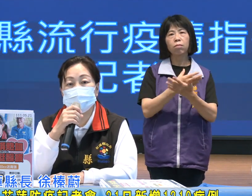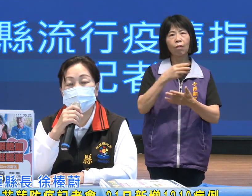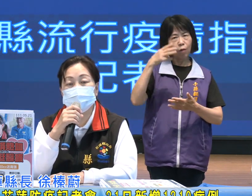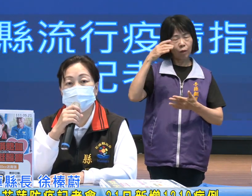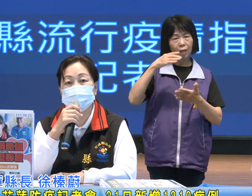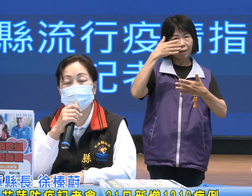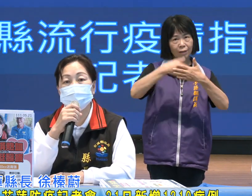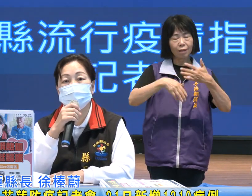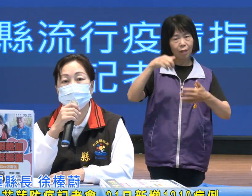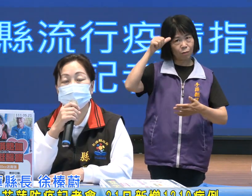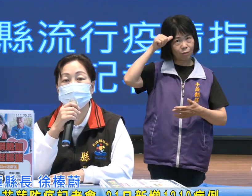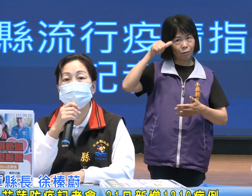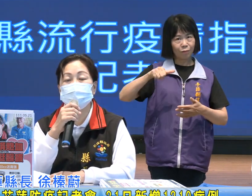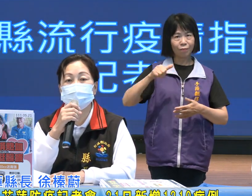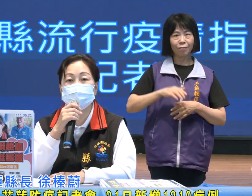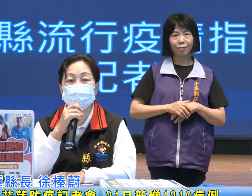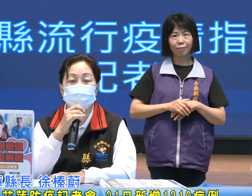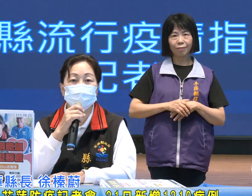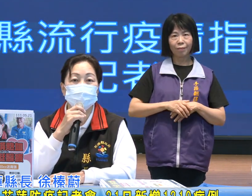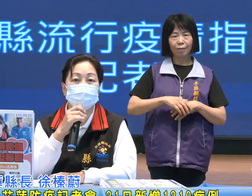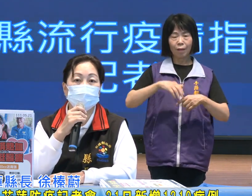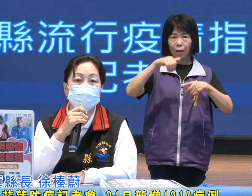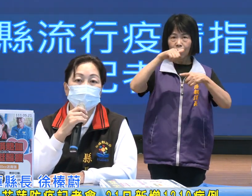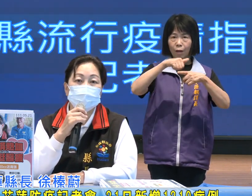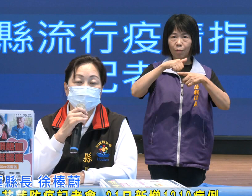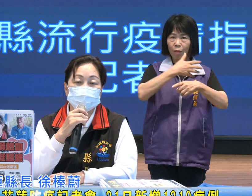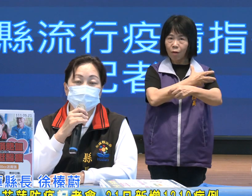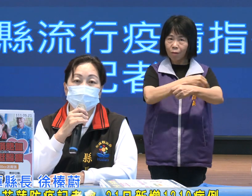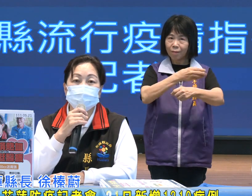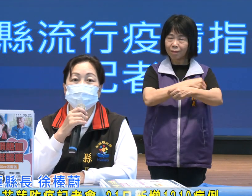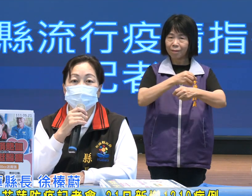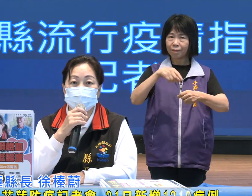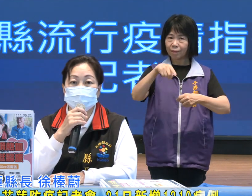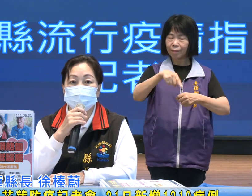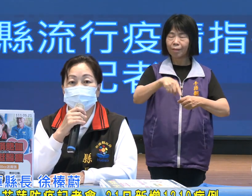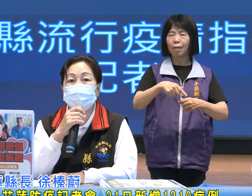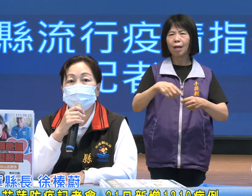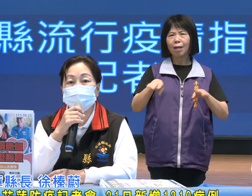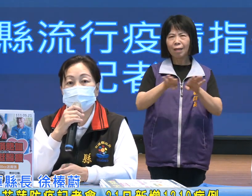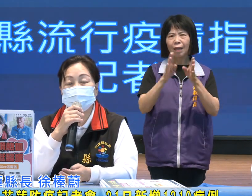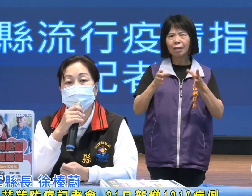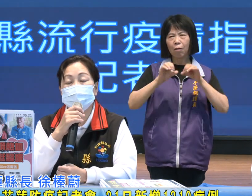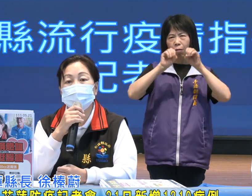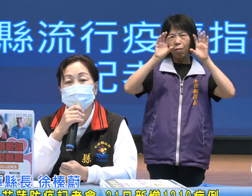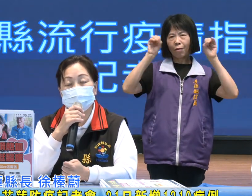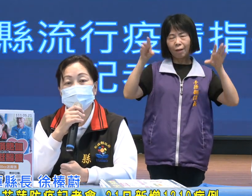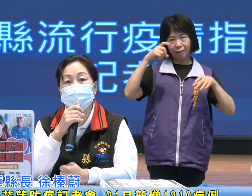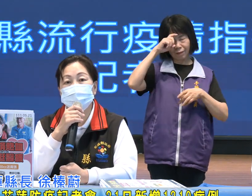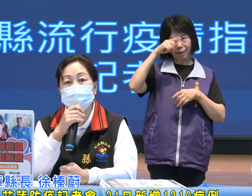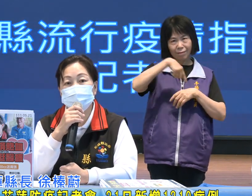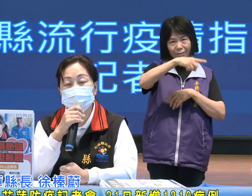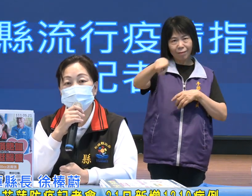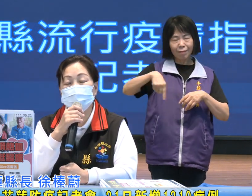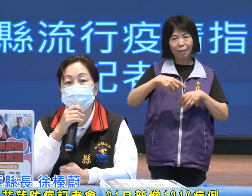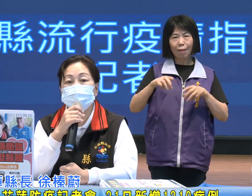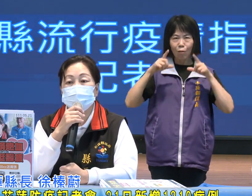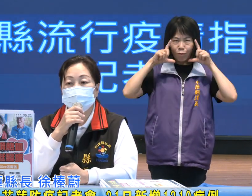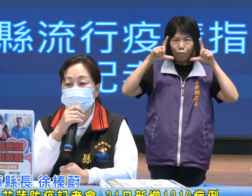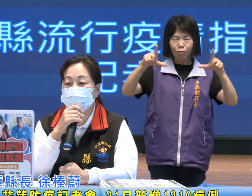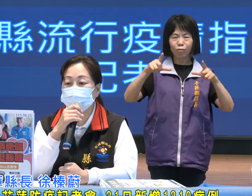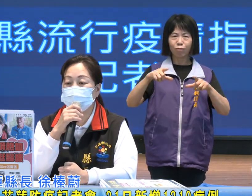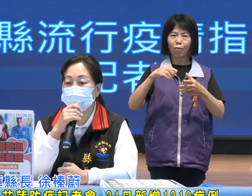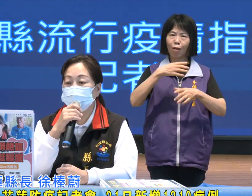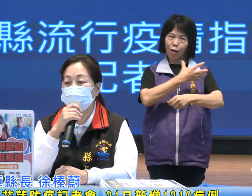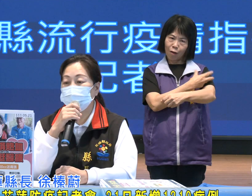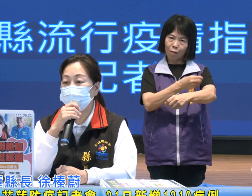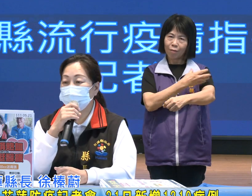血站的这个已经这个呼吁了，发出 SOS， 希望大家赶快出来捐血。